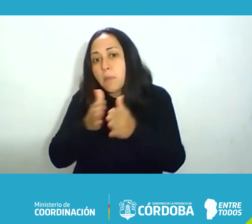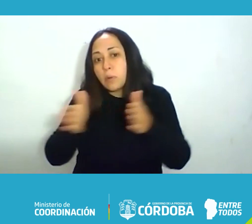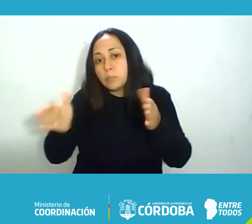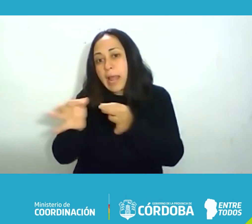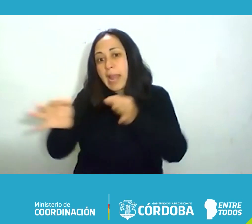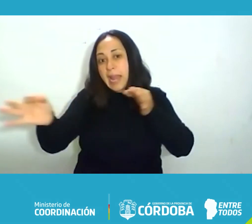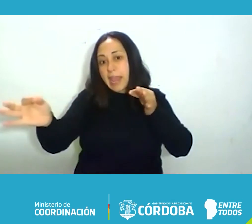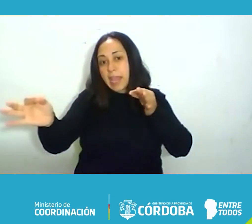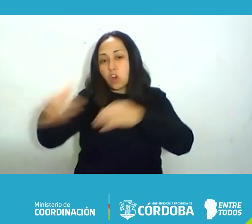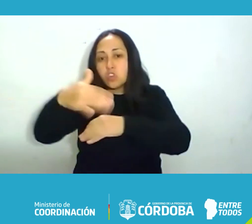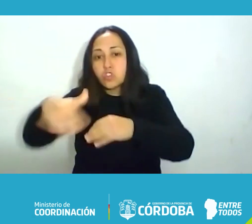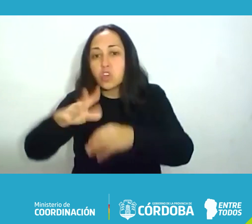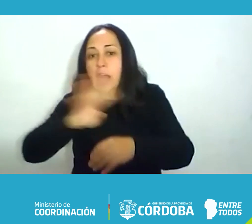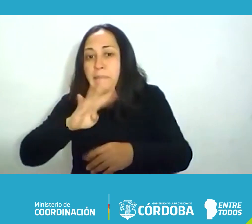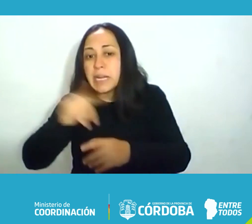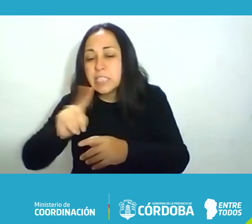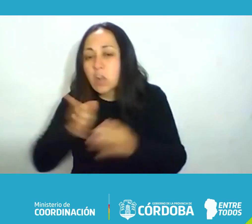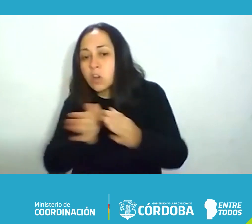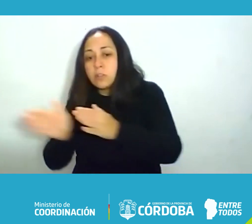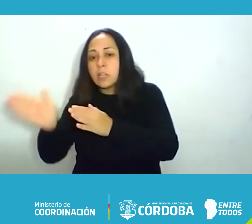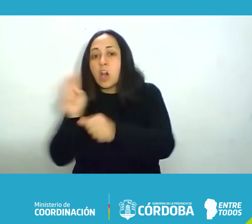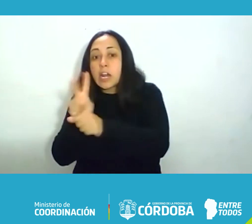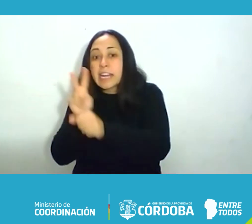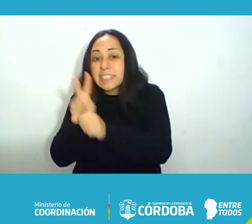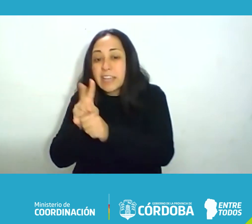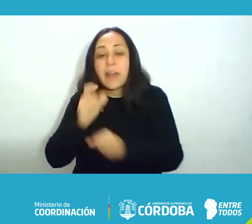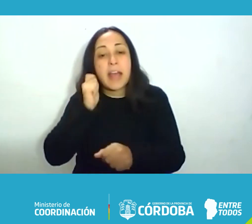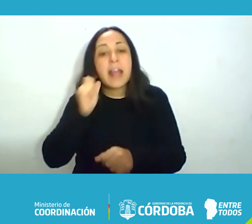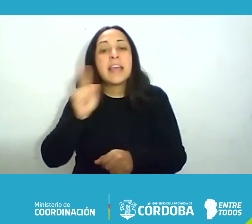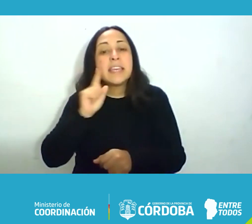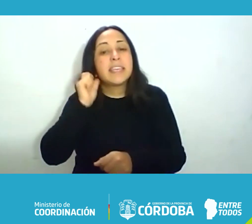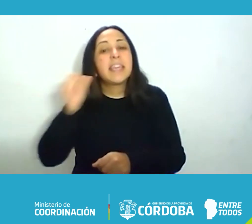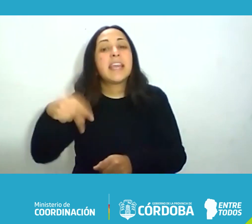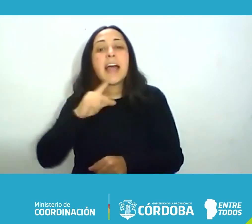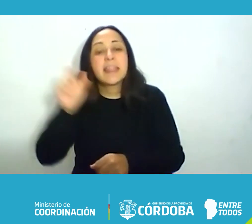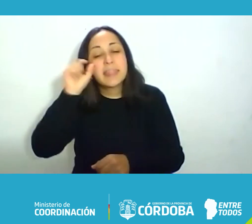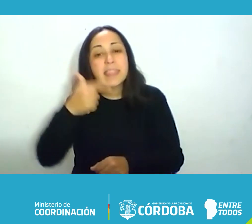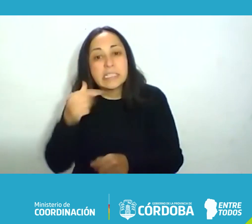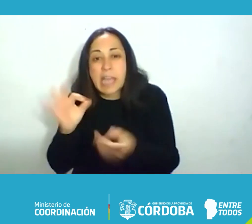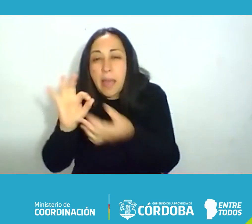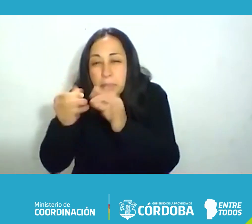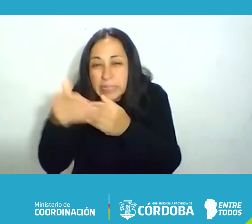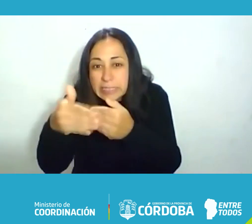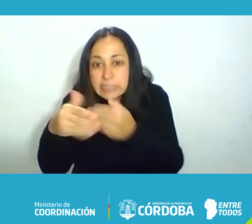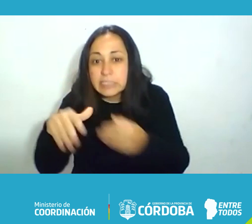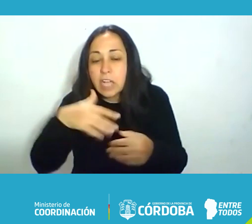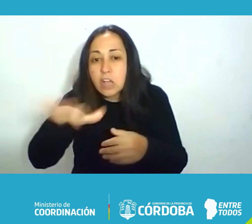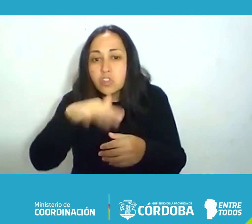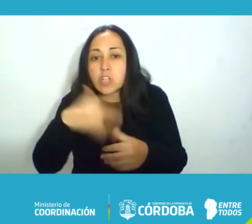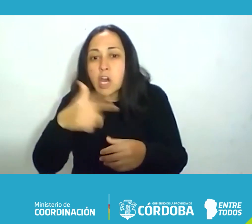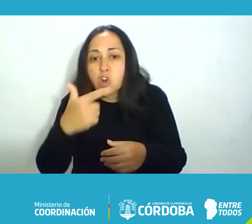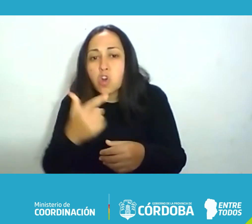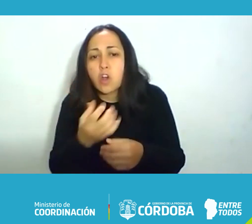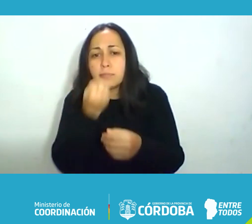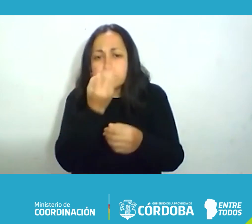zona amarilla y en la parte del río Yuspe forma parte de la reserva de los gigantes y se acerca a la zona roja. Predomina el espinillo y lo acompaña el piquillín,